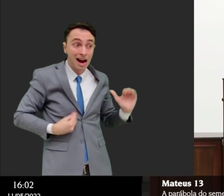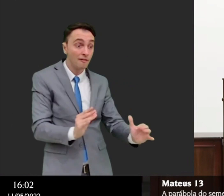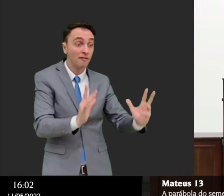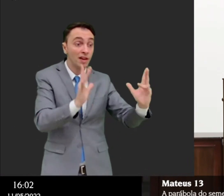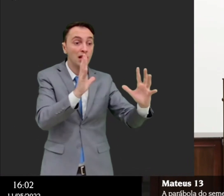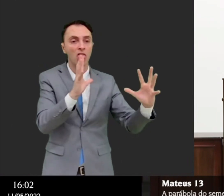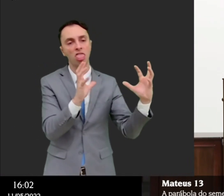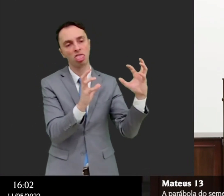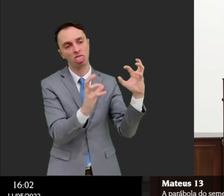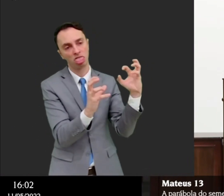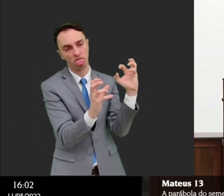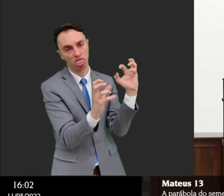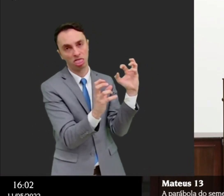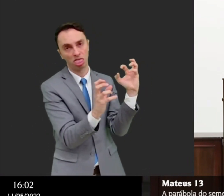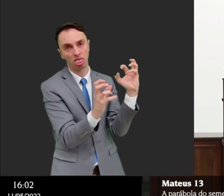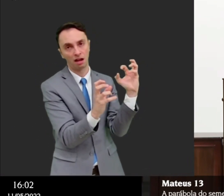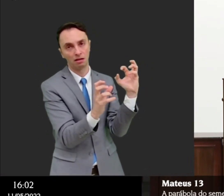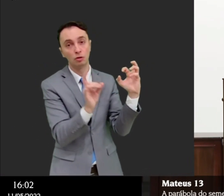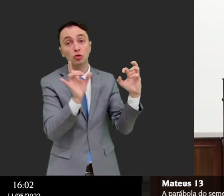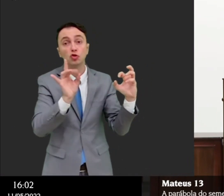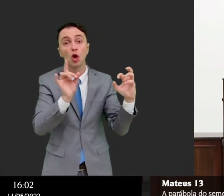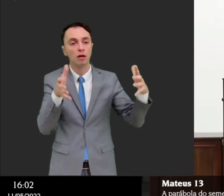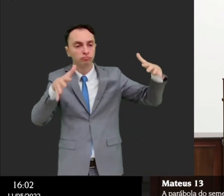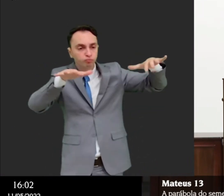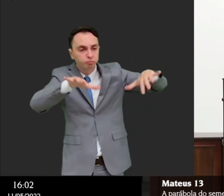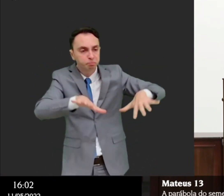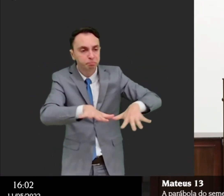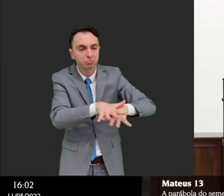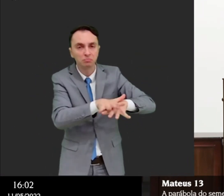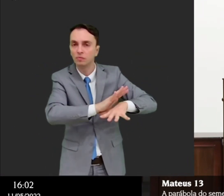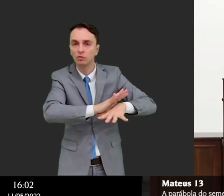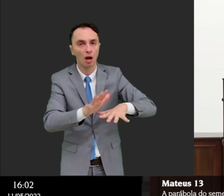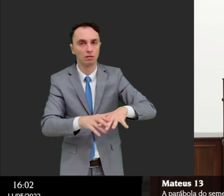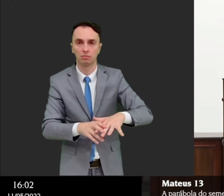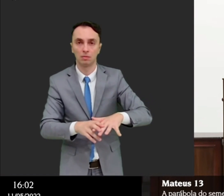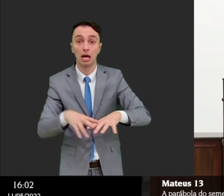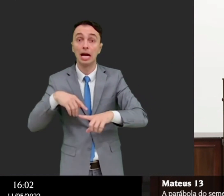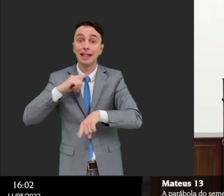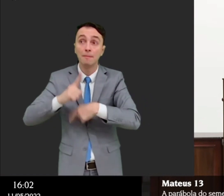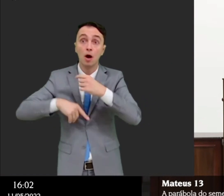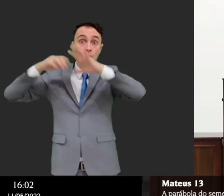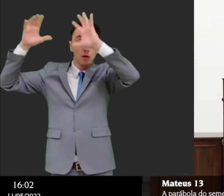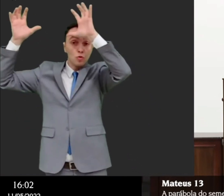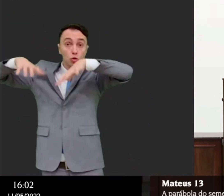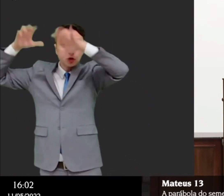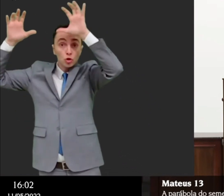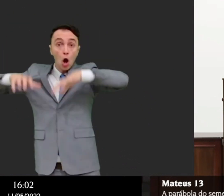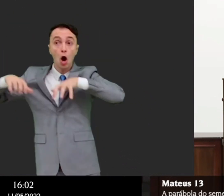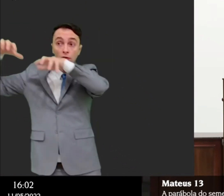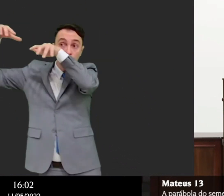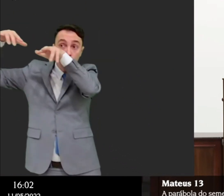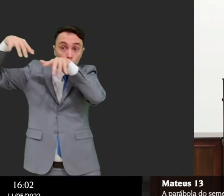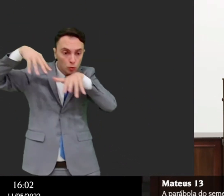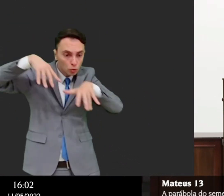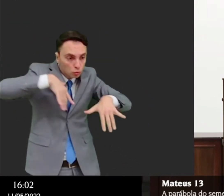curso dela. Mas quando vem a chuva, a água voltou. Volta a vida. Quando a água